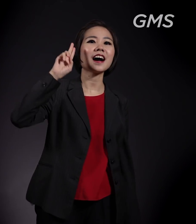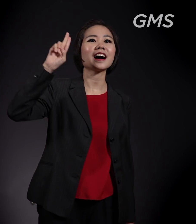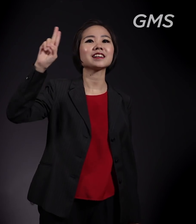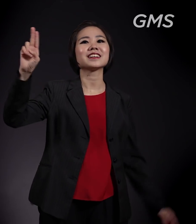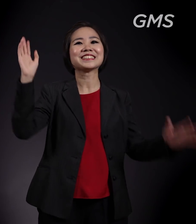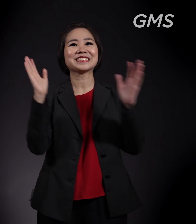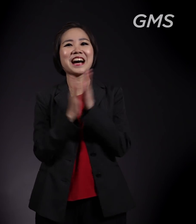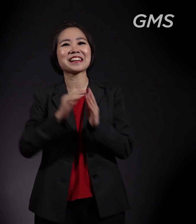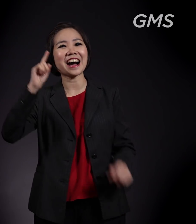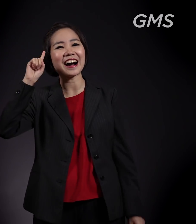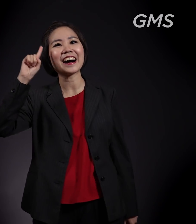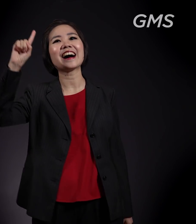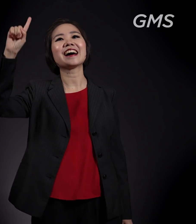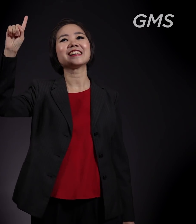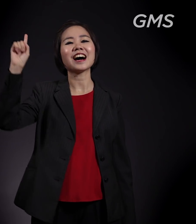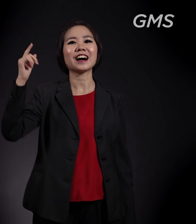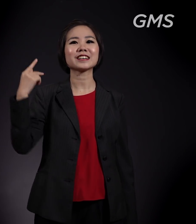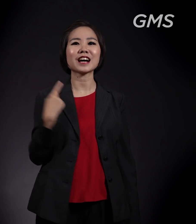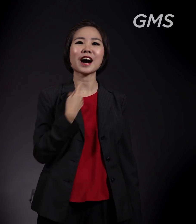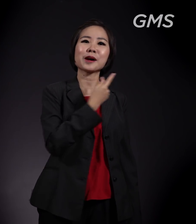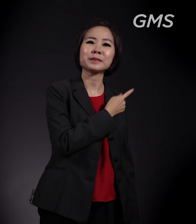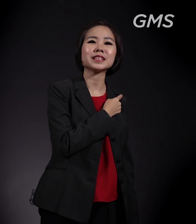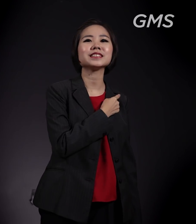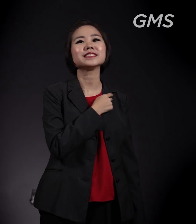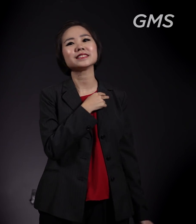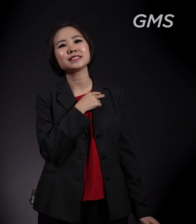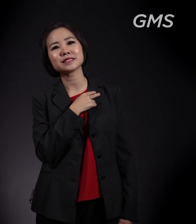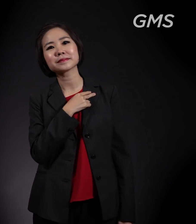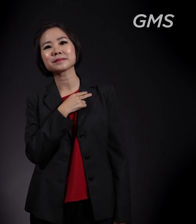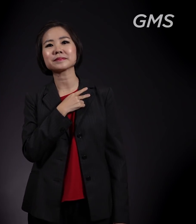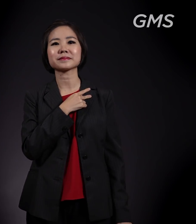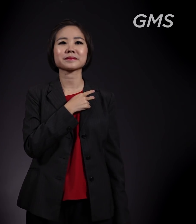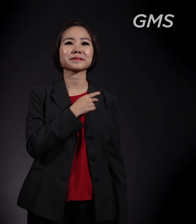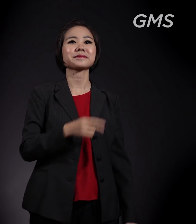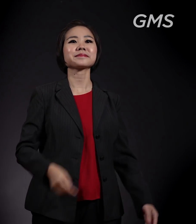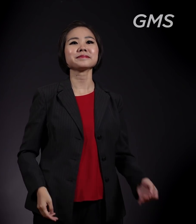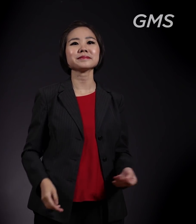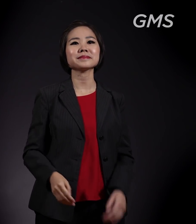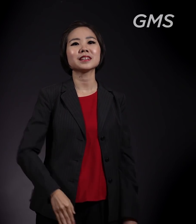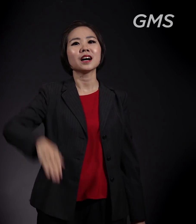Tuhan dan Allah kami.